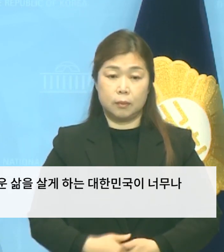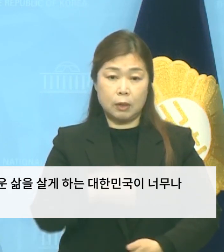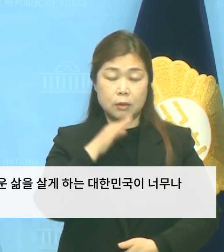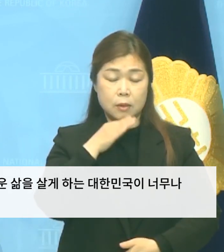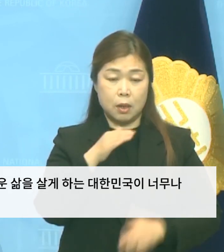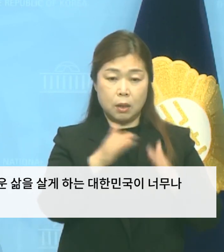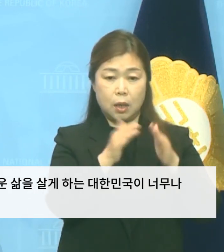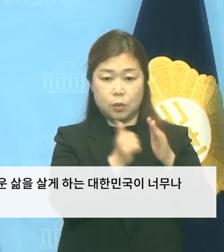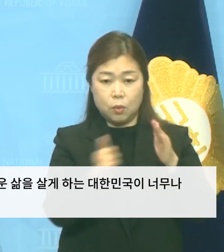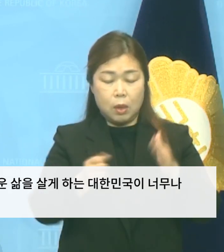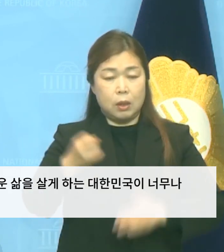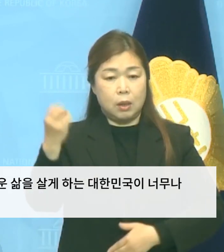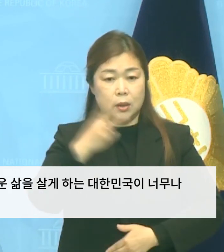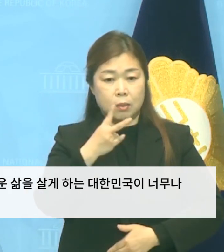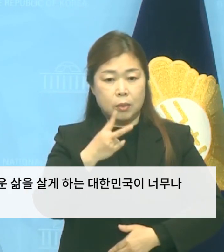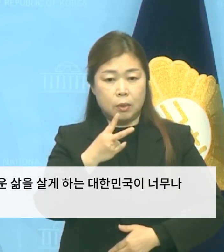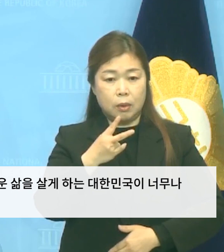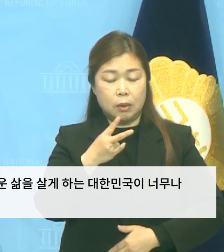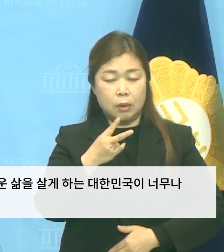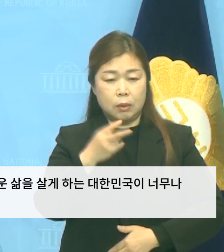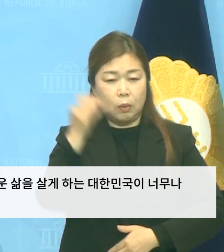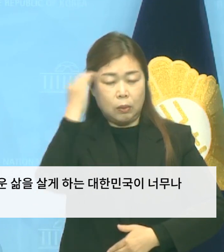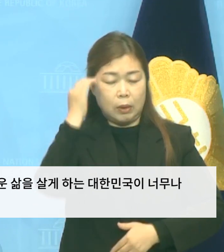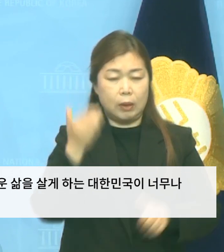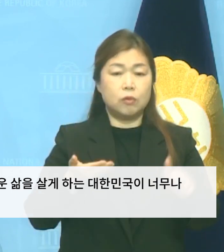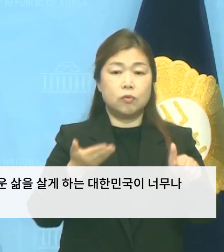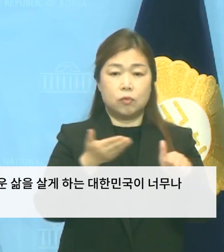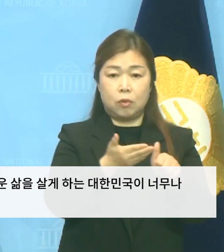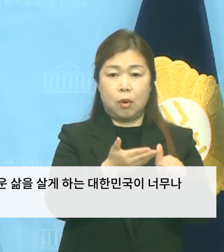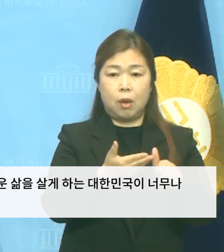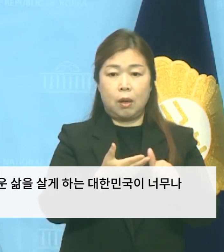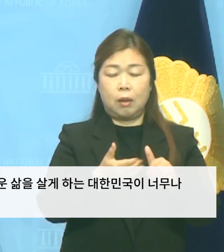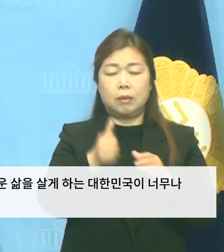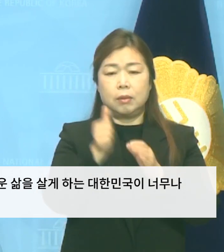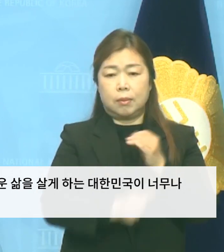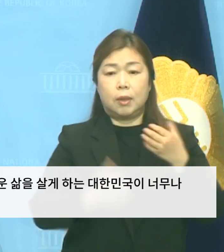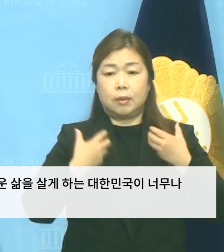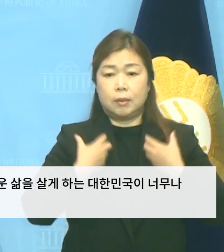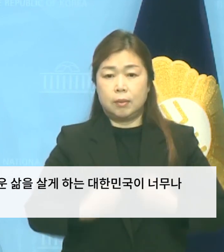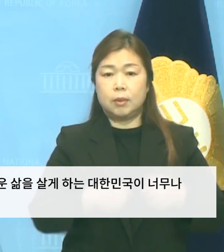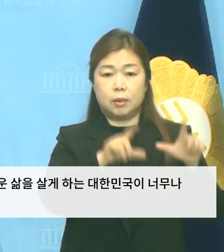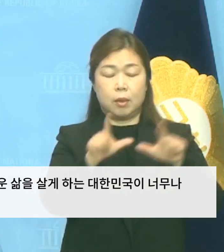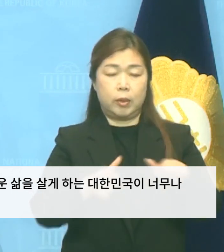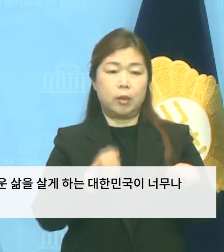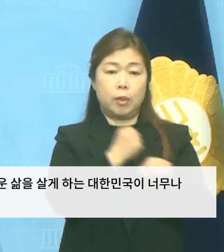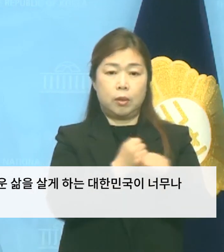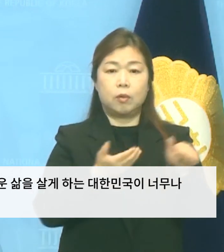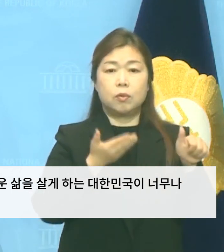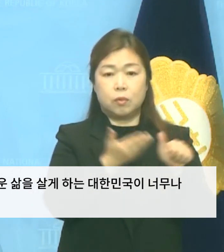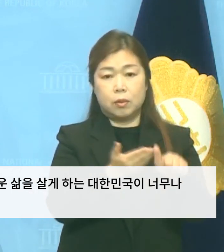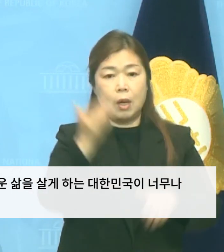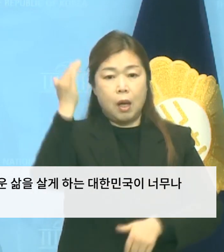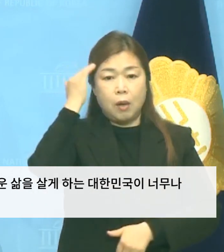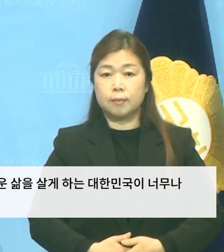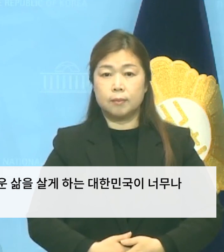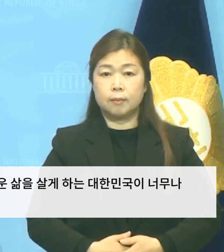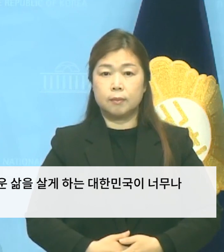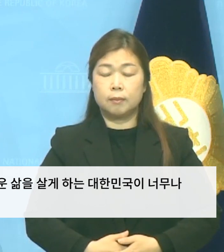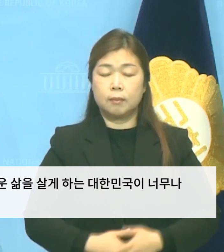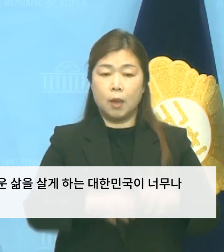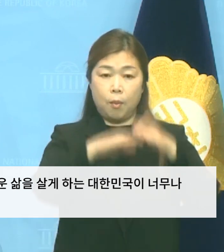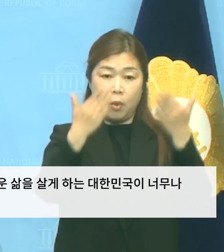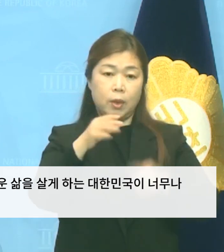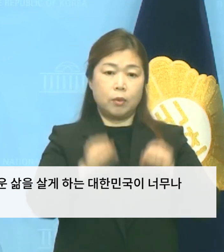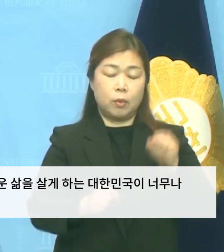진정한 유족을 다시 한번 낭떠러지로 내몰아 절망스러운 삶을 살게 하는 대한민국이 너무나 원망스럽습니다.